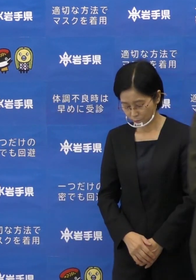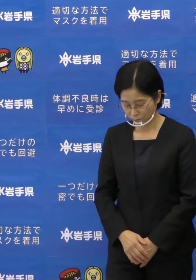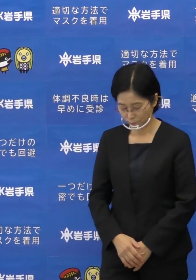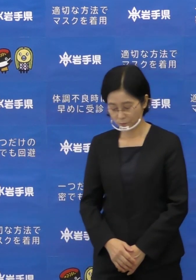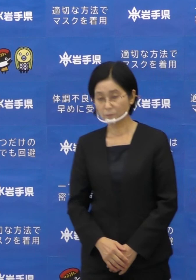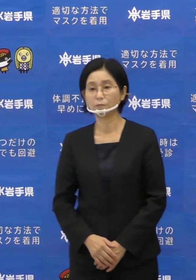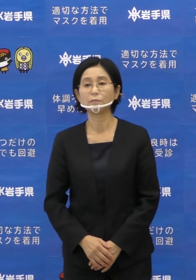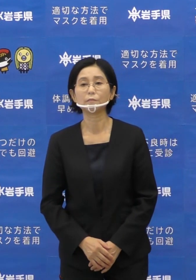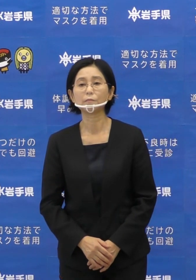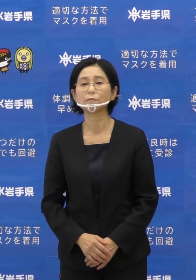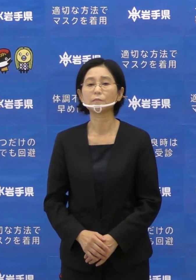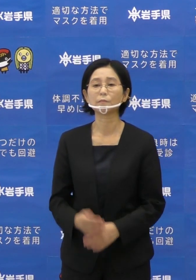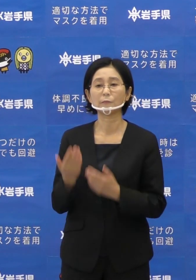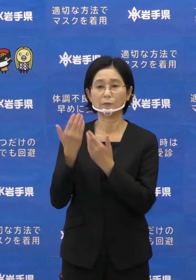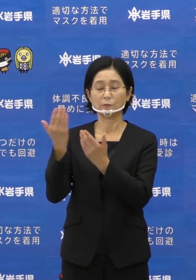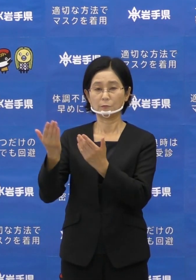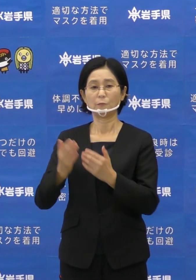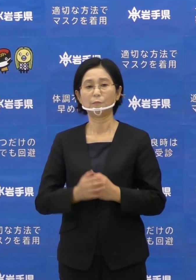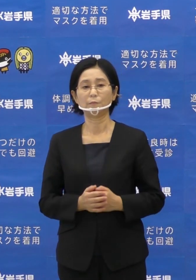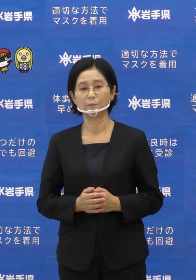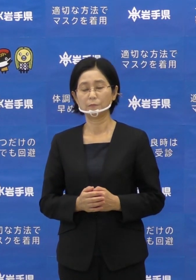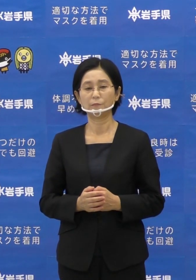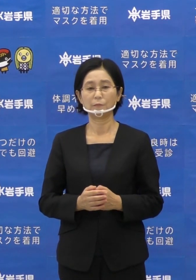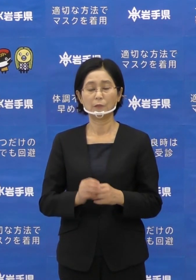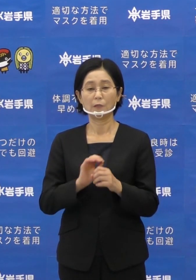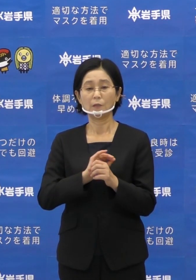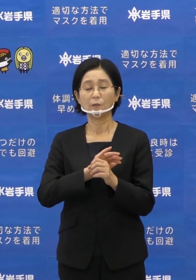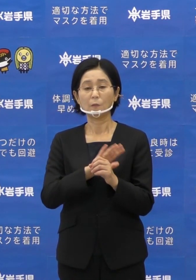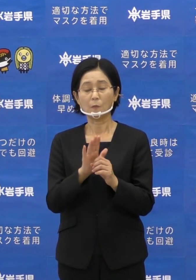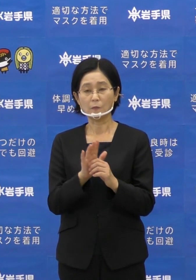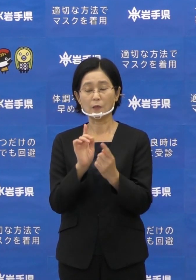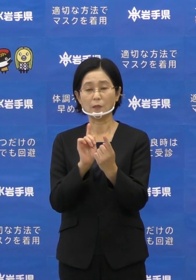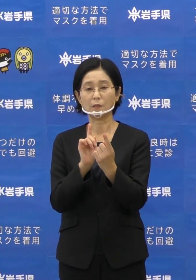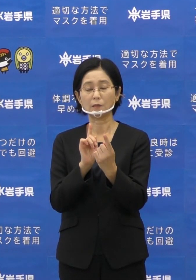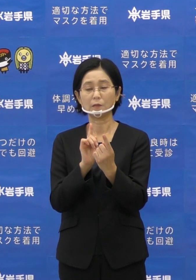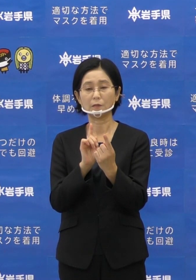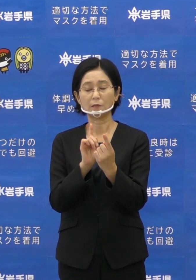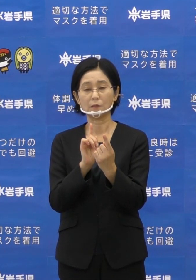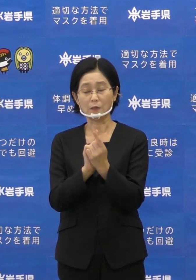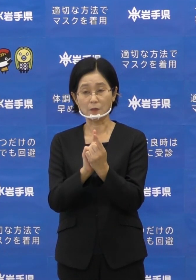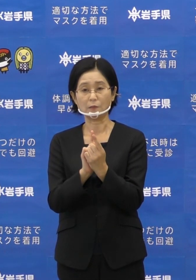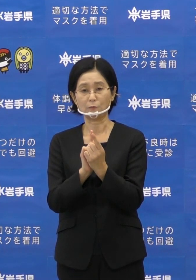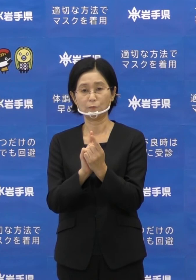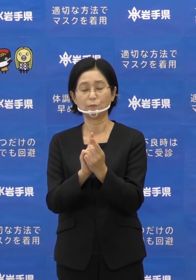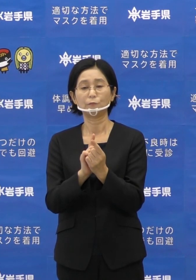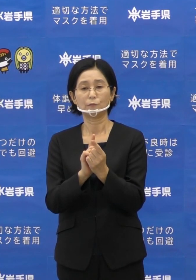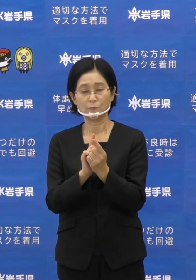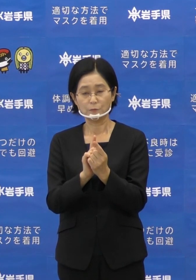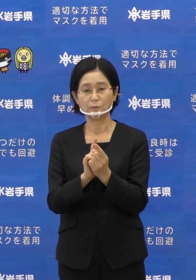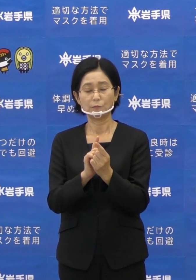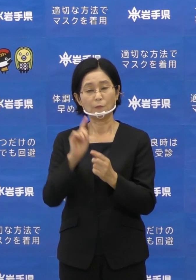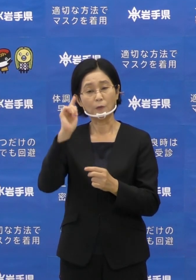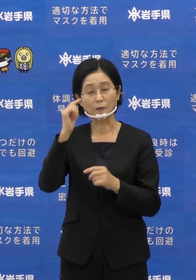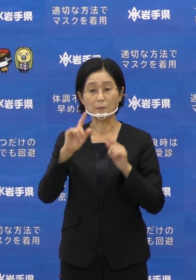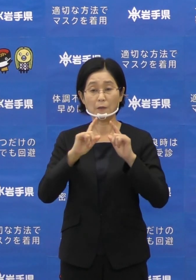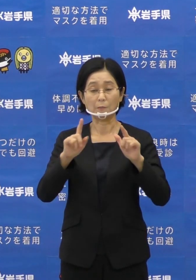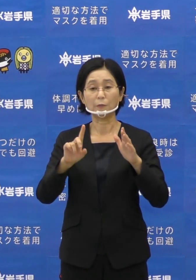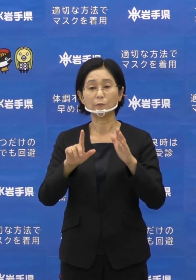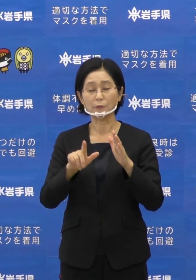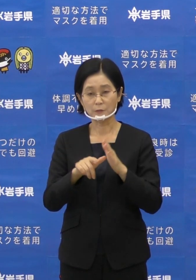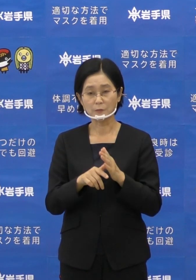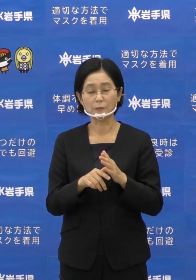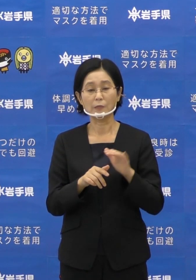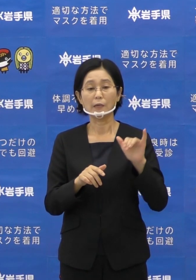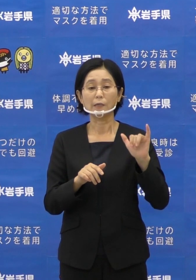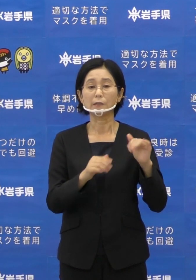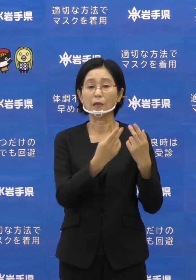つ、新型コロナの対策の中で、達也知事が会見でも挙国一致内閣のような体制を望むべきという